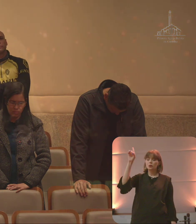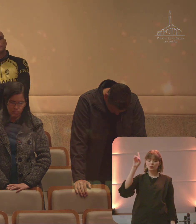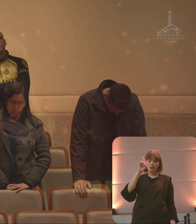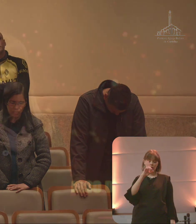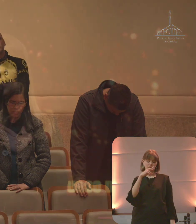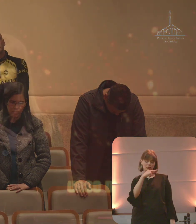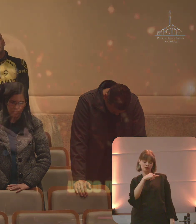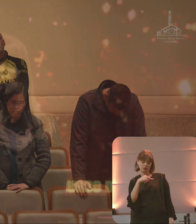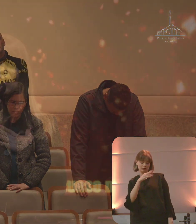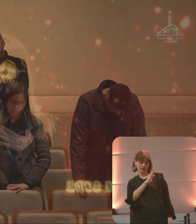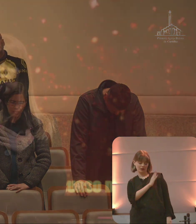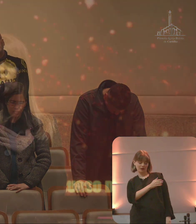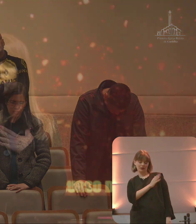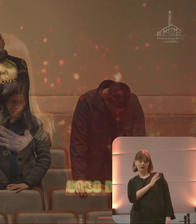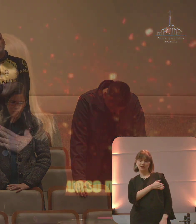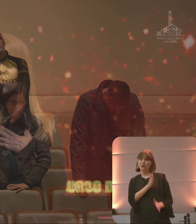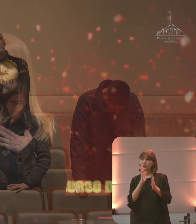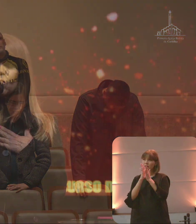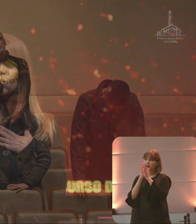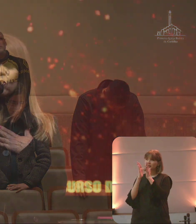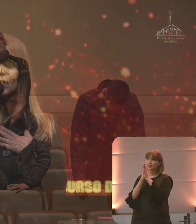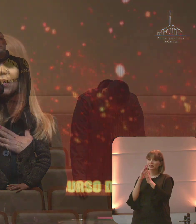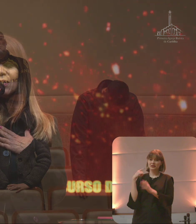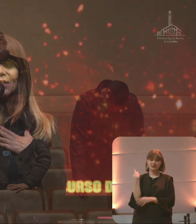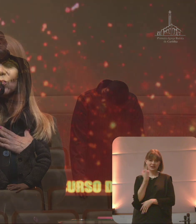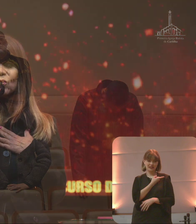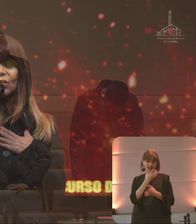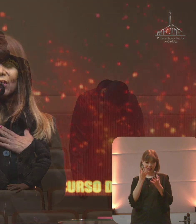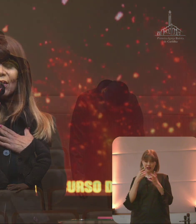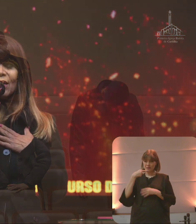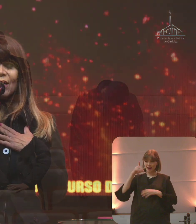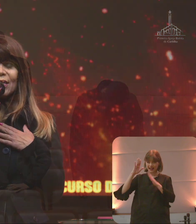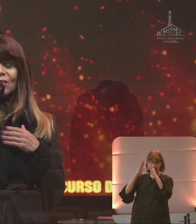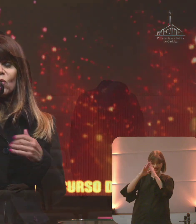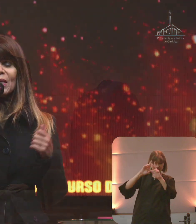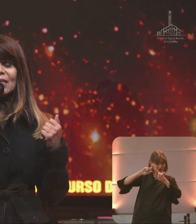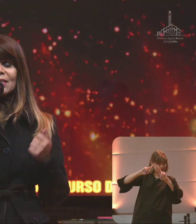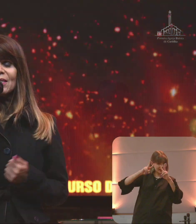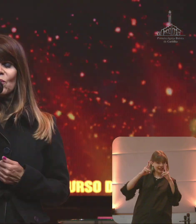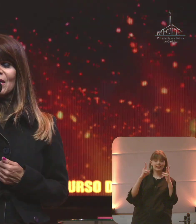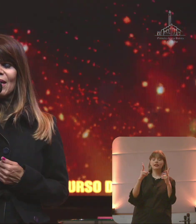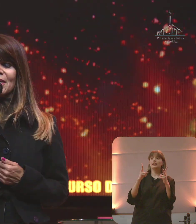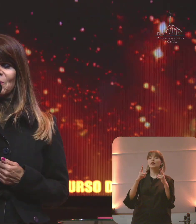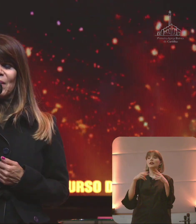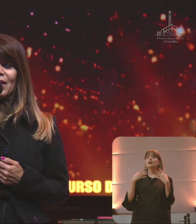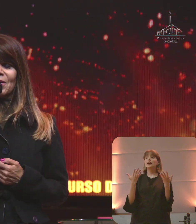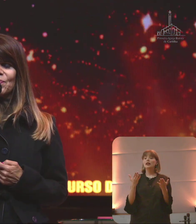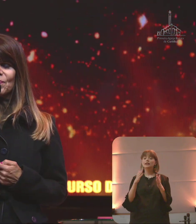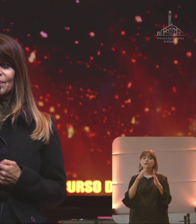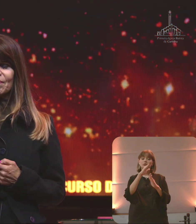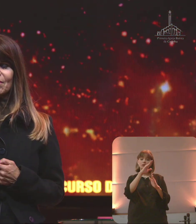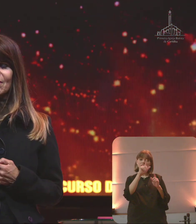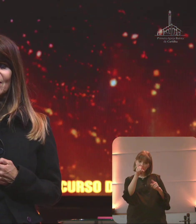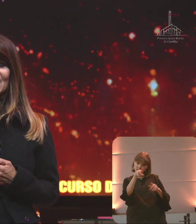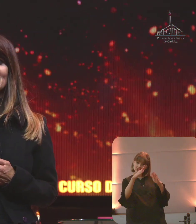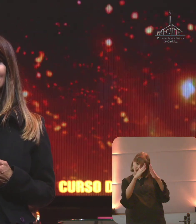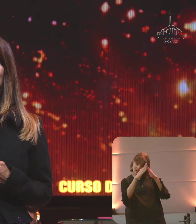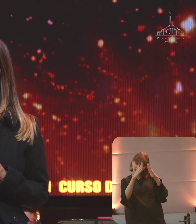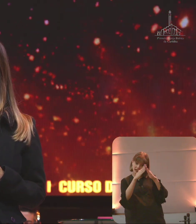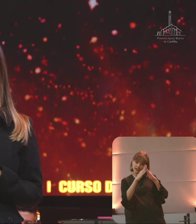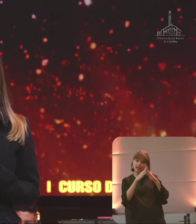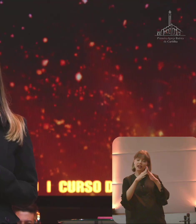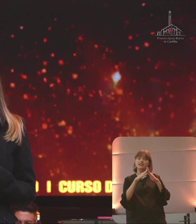sempre ora, nós queremos sair daqui diferentes do modo como aqui entramos. E assim como aqueles que estão em casa, Pai,